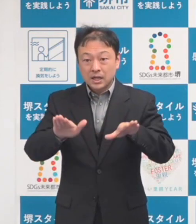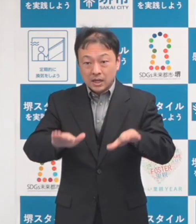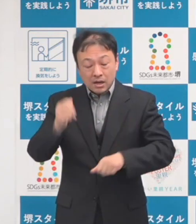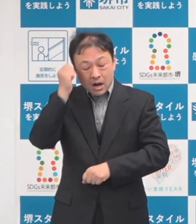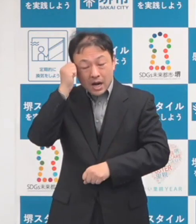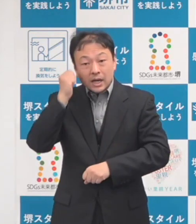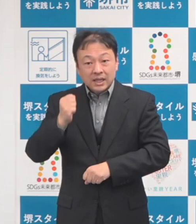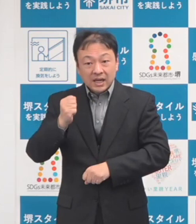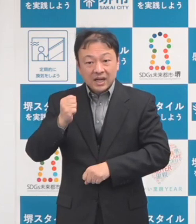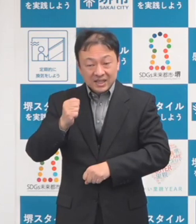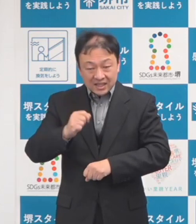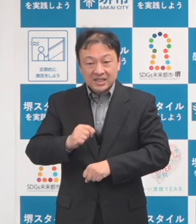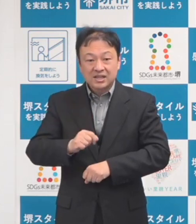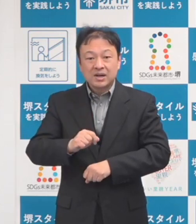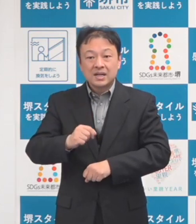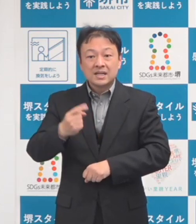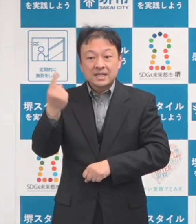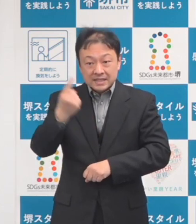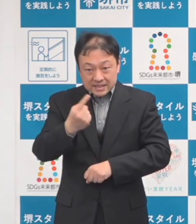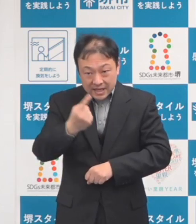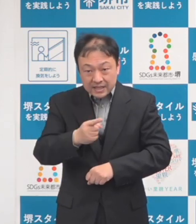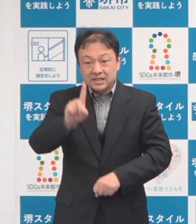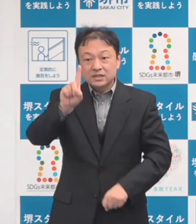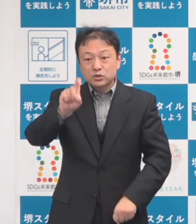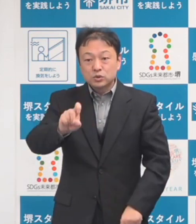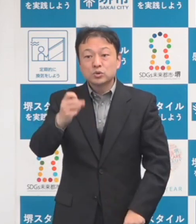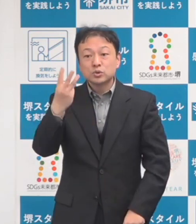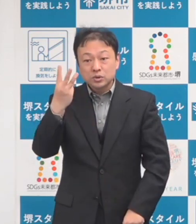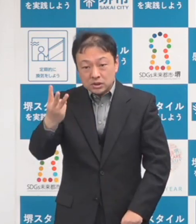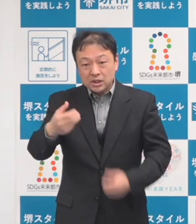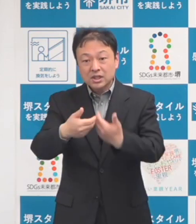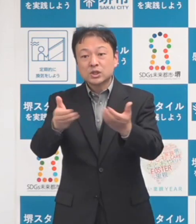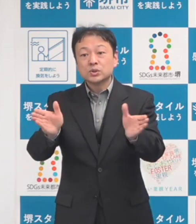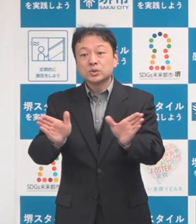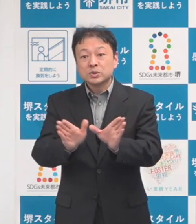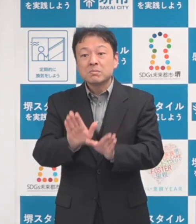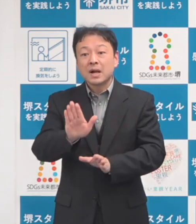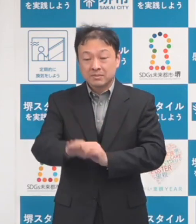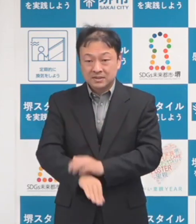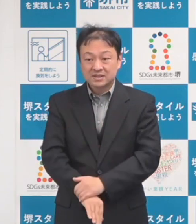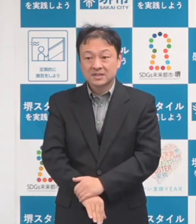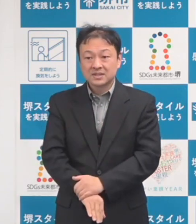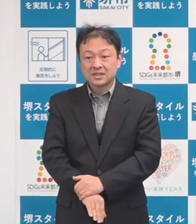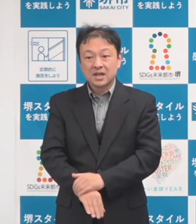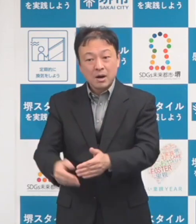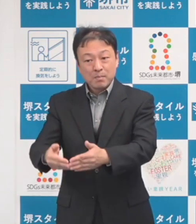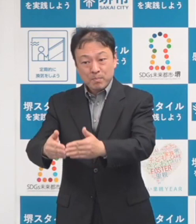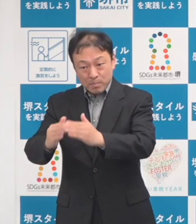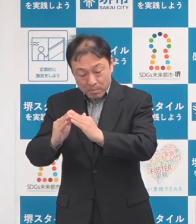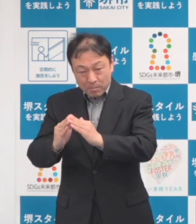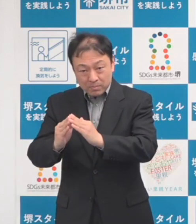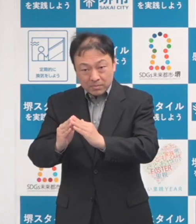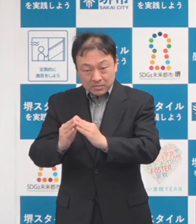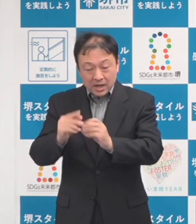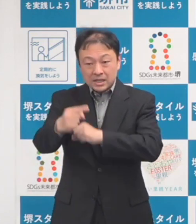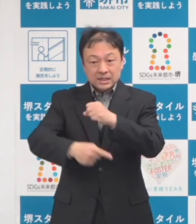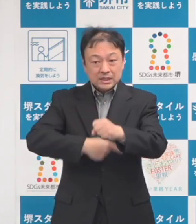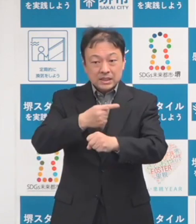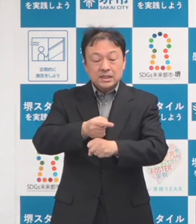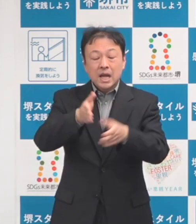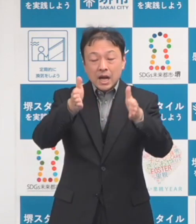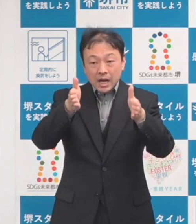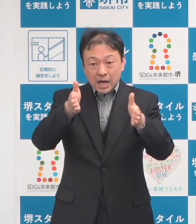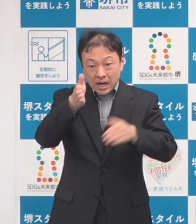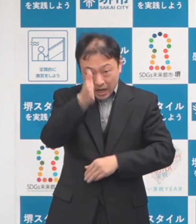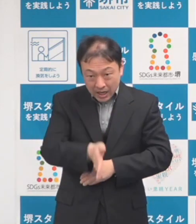点で1013団体を数えておりまして、発足から1年半と少しの間にこれだけ多くの会員の